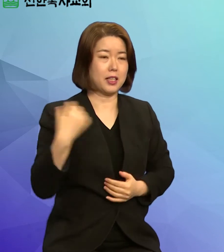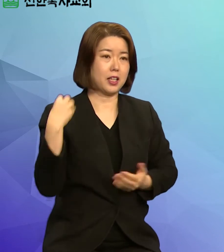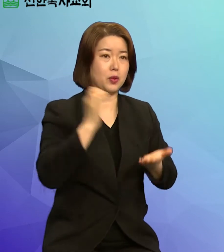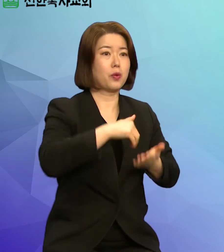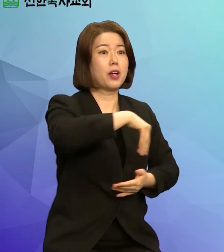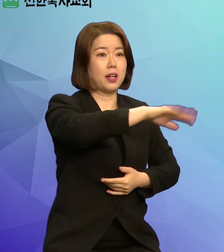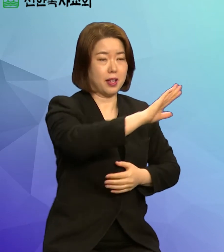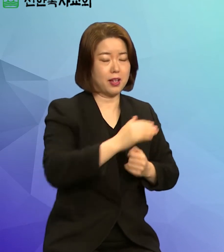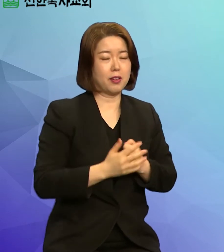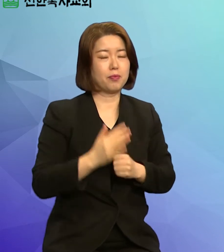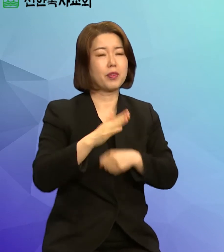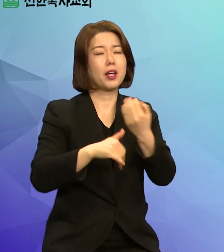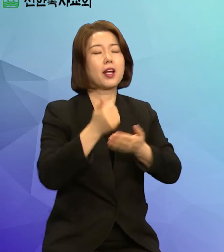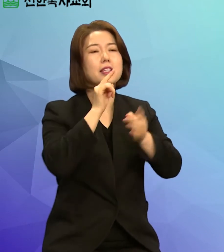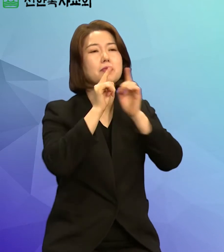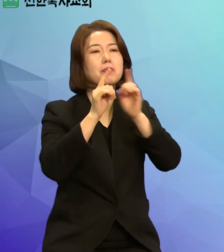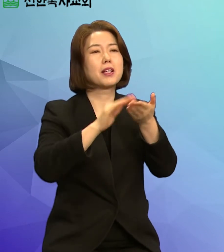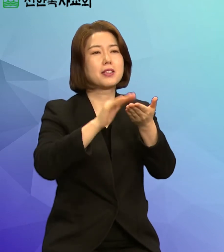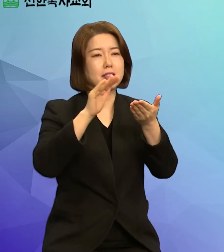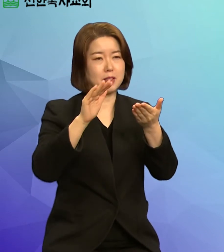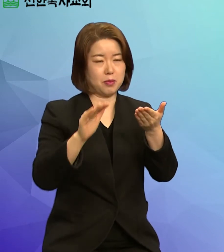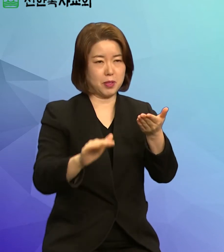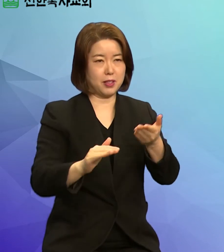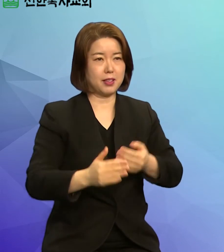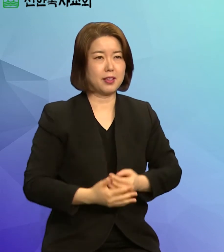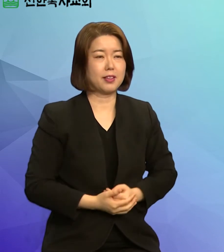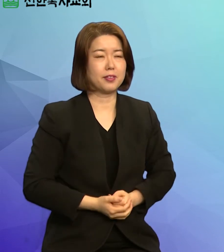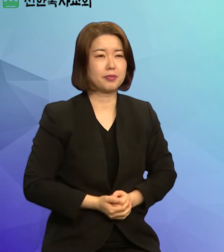아멘. 하나님의 말씀입니다.